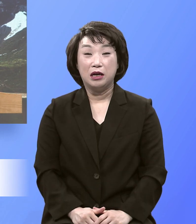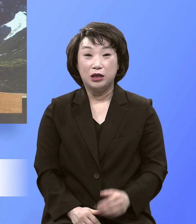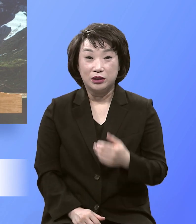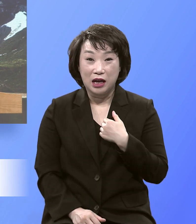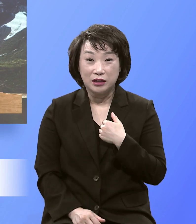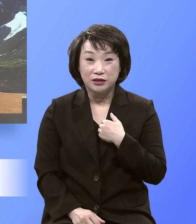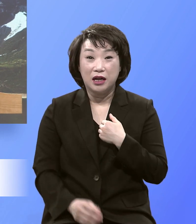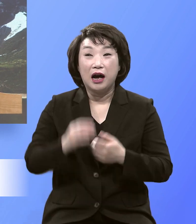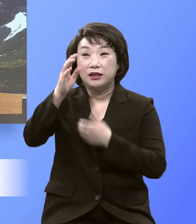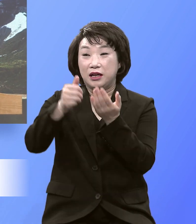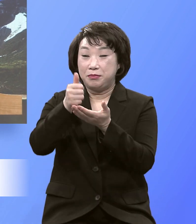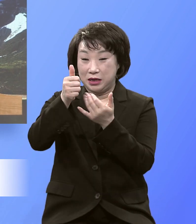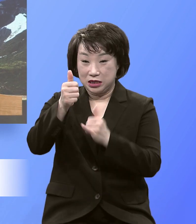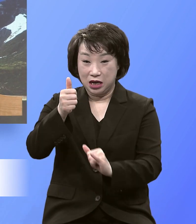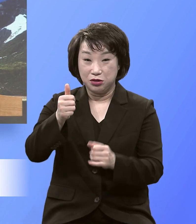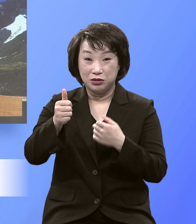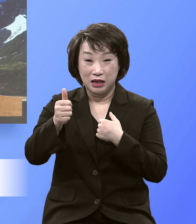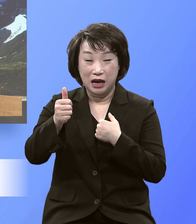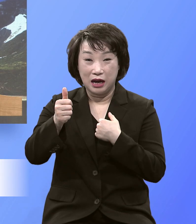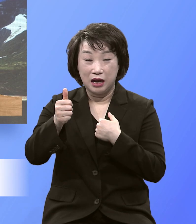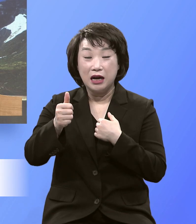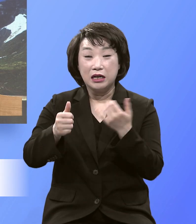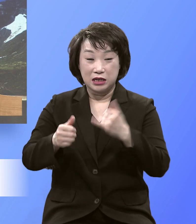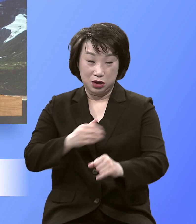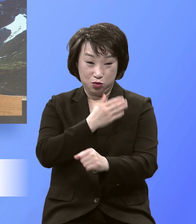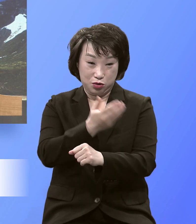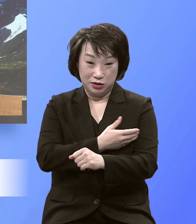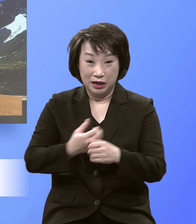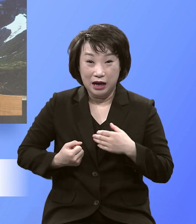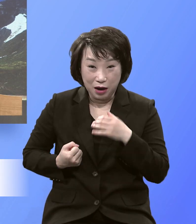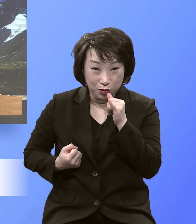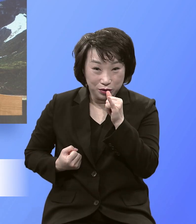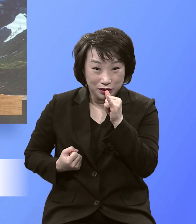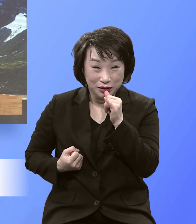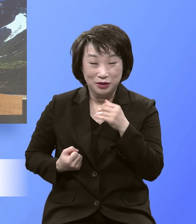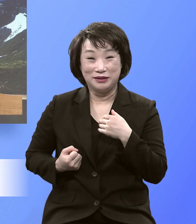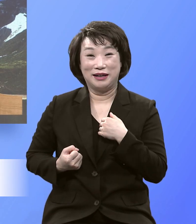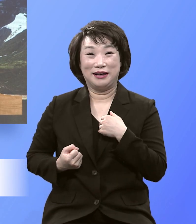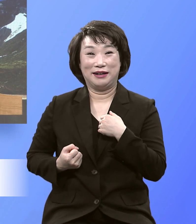나는 하나님의 자녀로서 자녀의 권세가 있다.